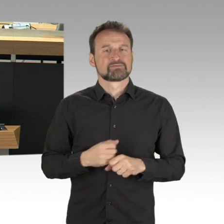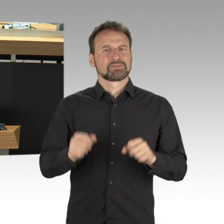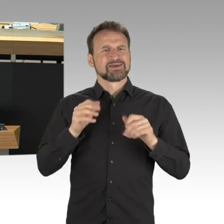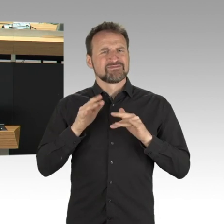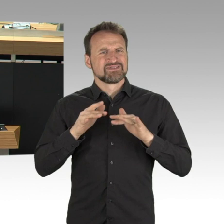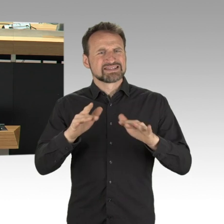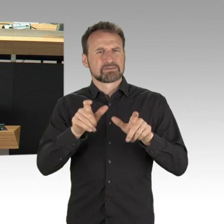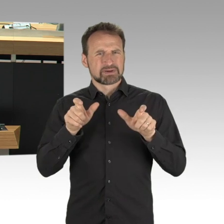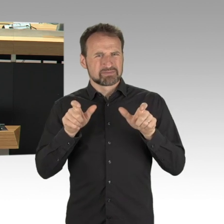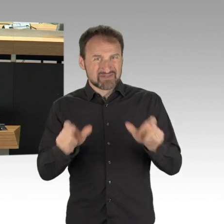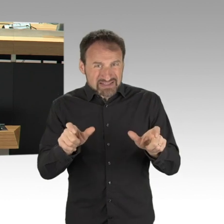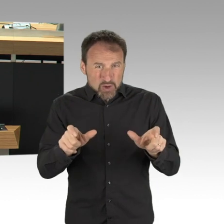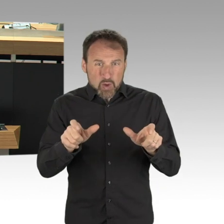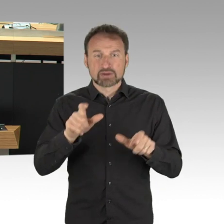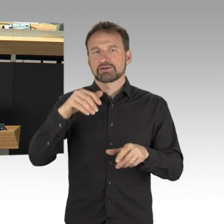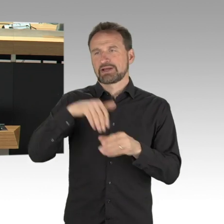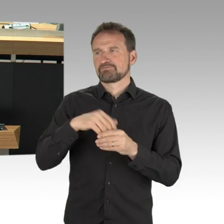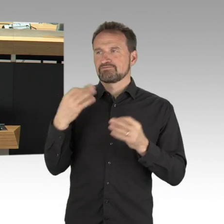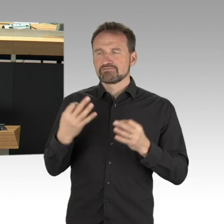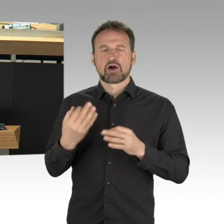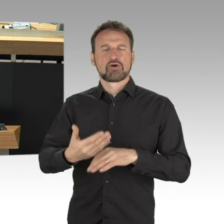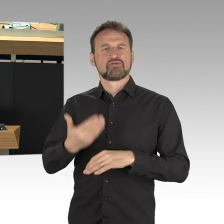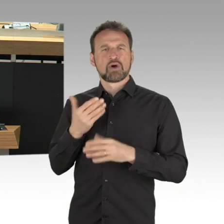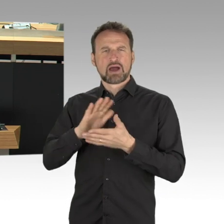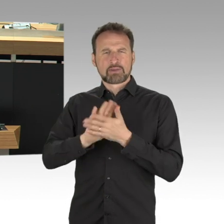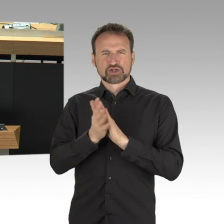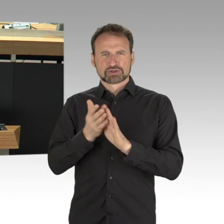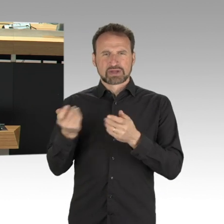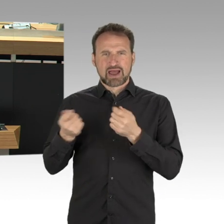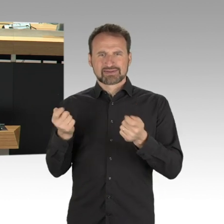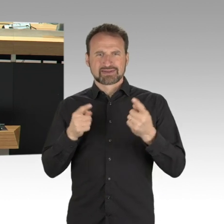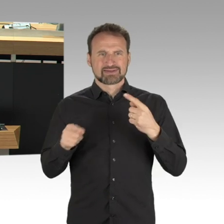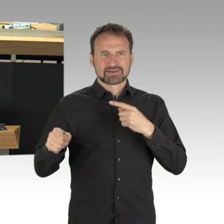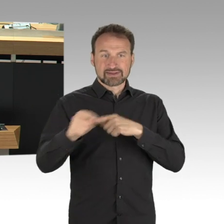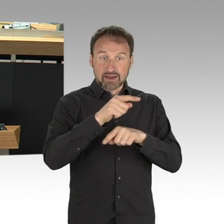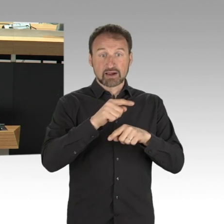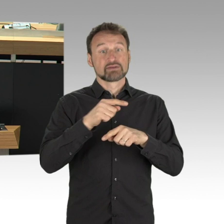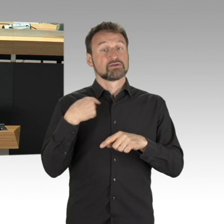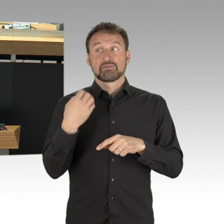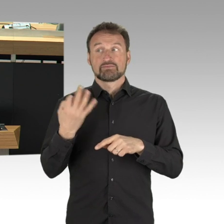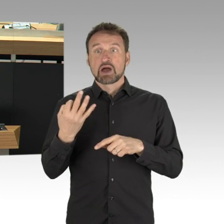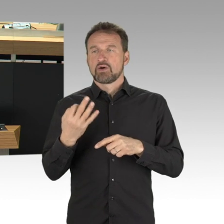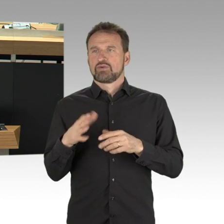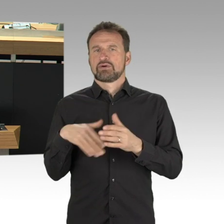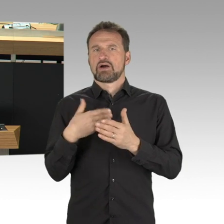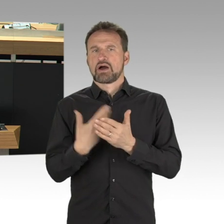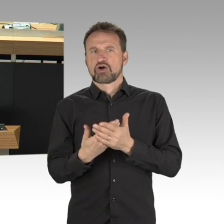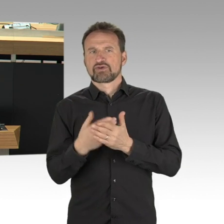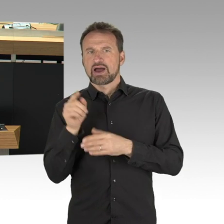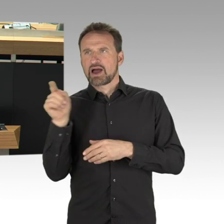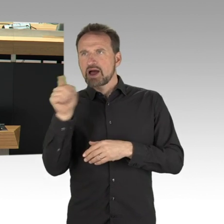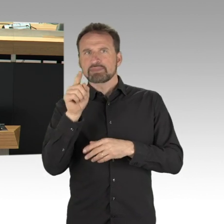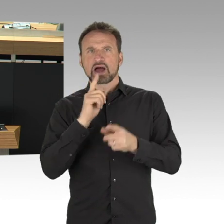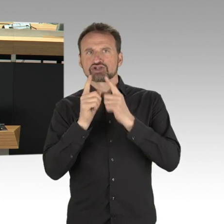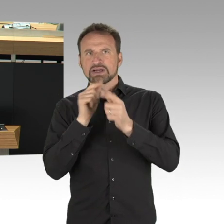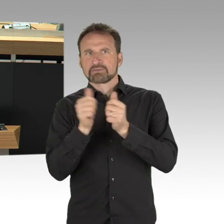die Koordination der vielfältigen Aktivitäten auf Landes- und Bezirksebene sein und natürlich die Abstimmung mit dem Bund. Diese Ansprechperson,